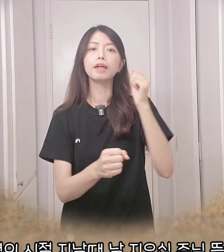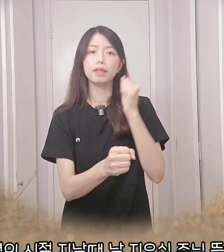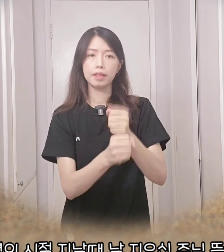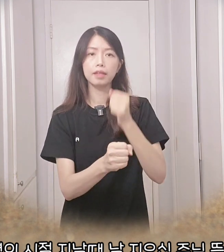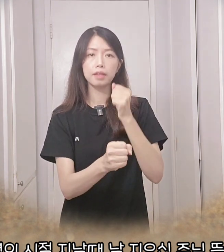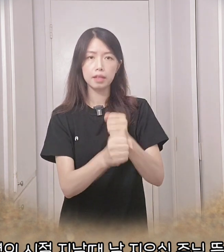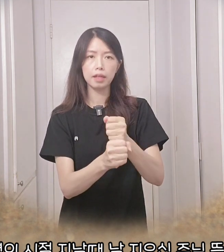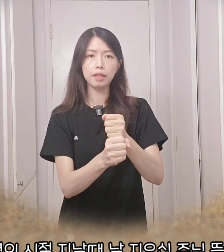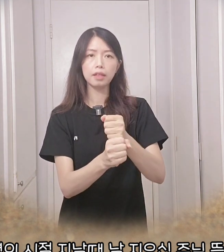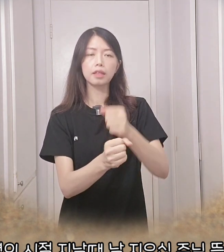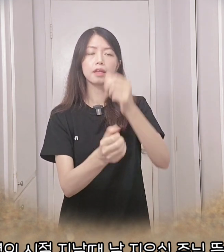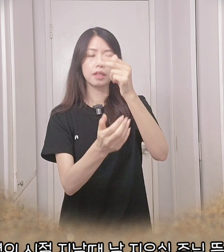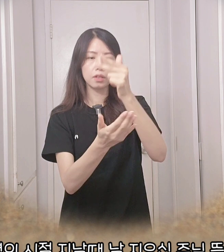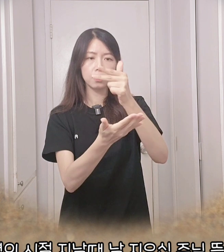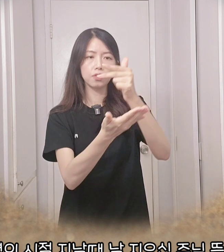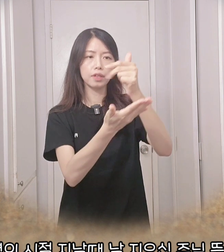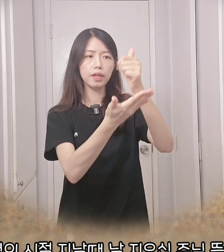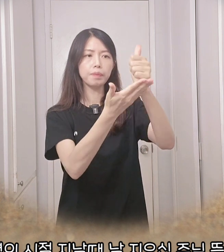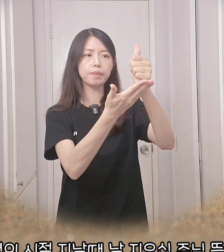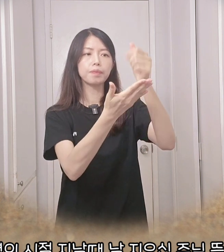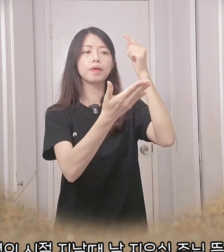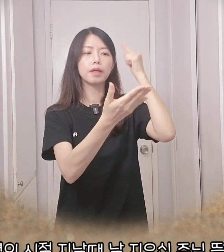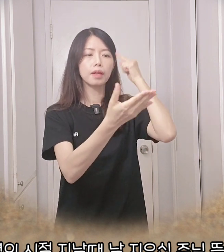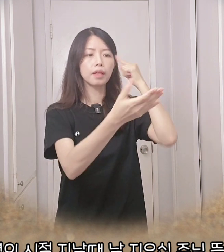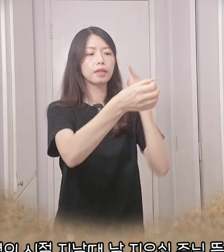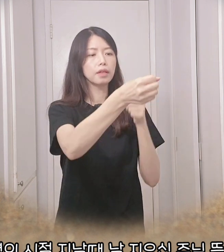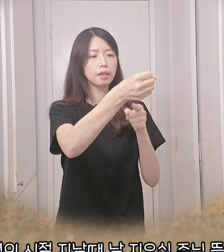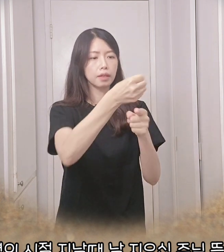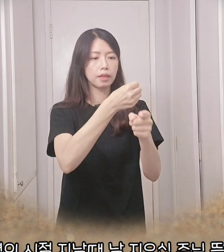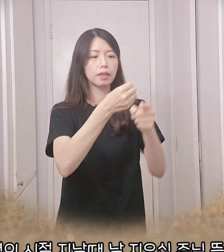날 지으신 주님